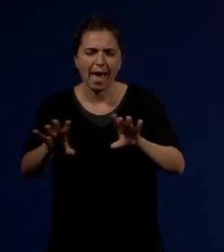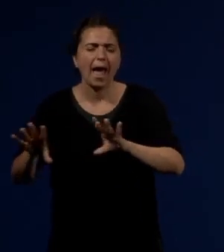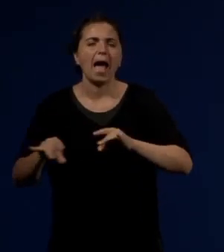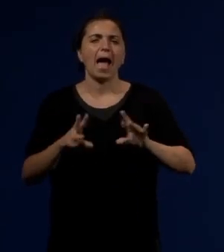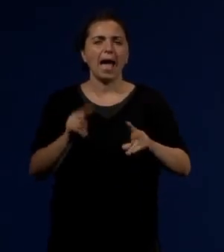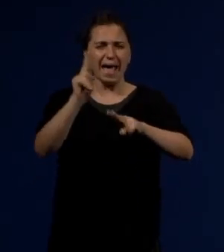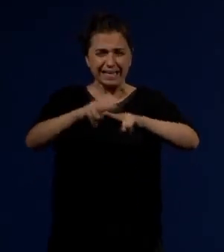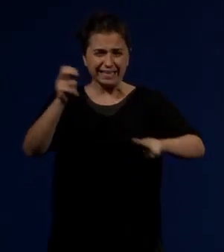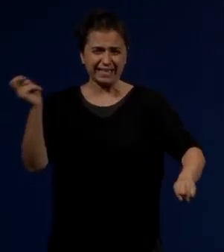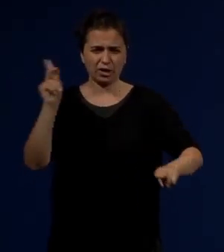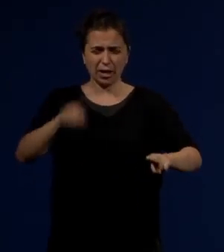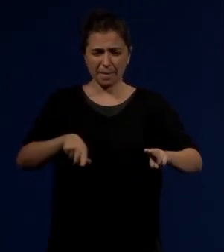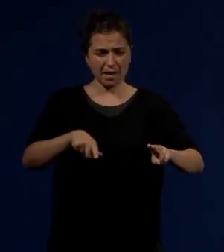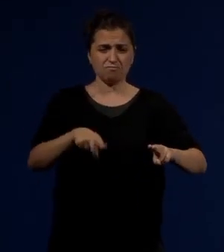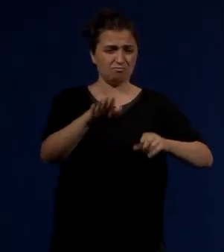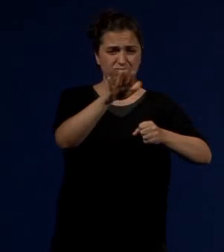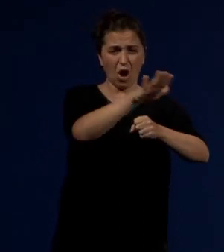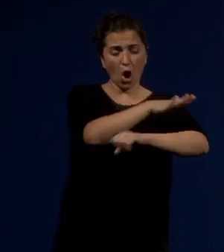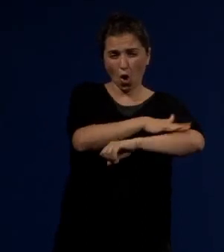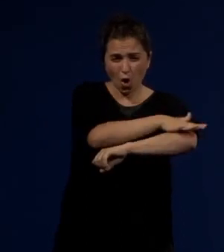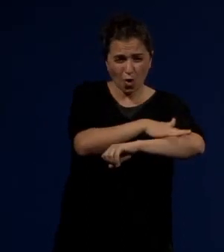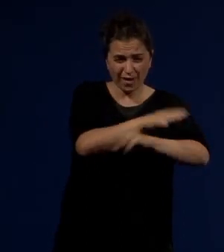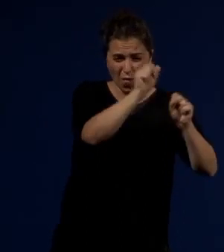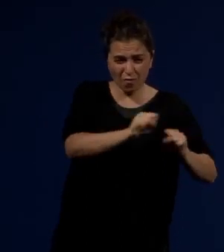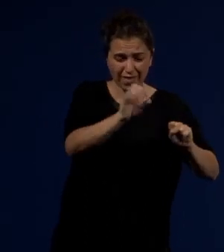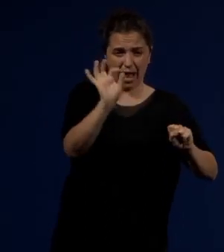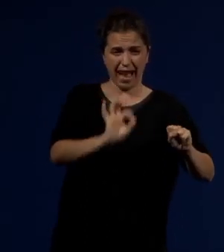non facía, que era defender os intereses do seu país.